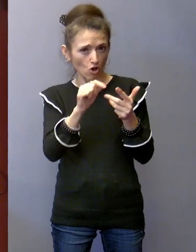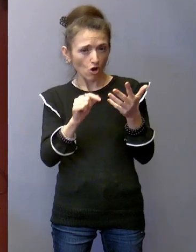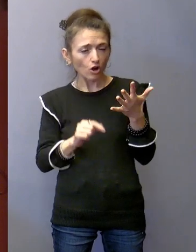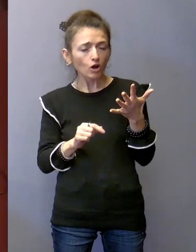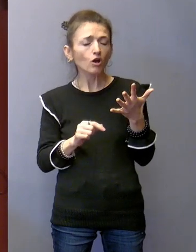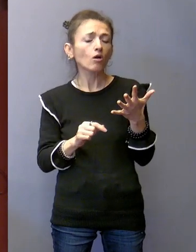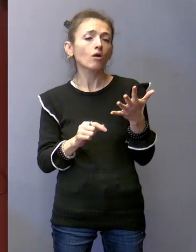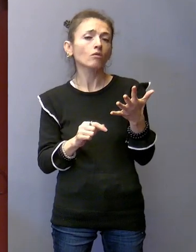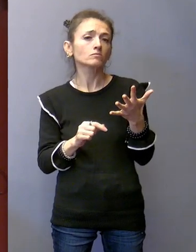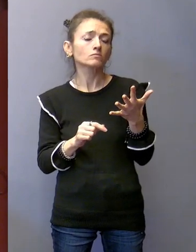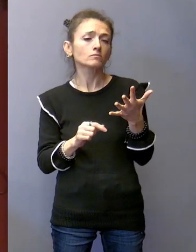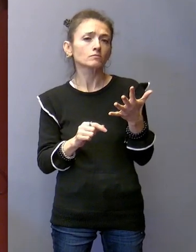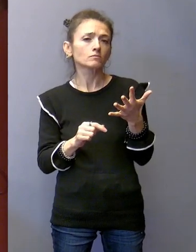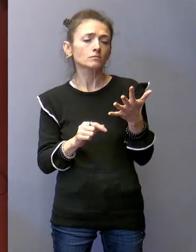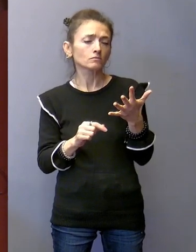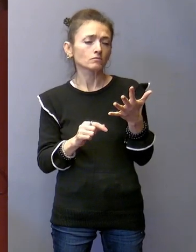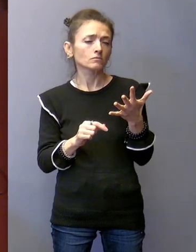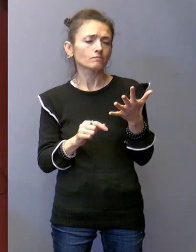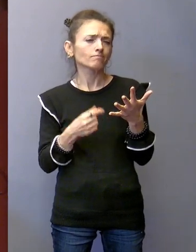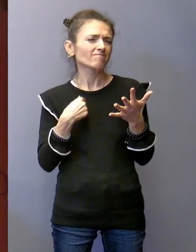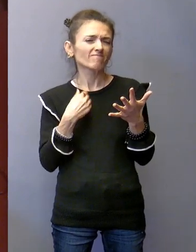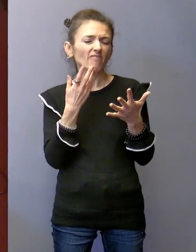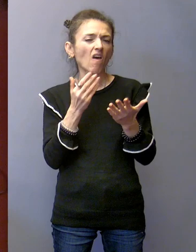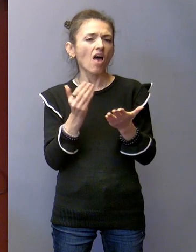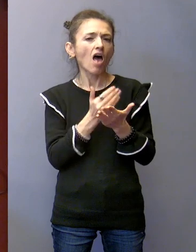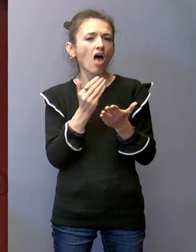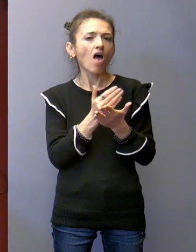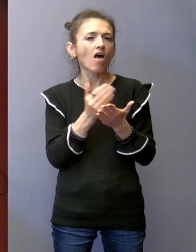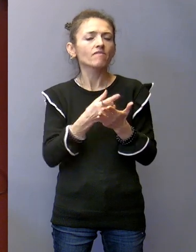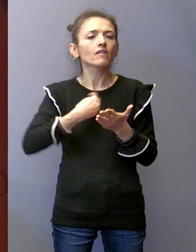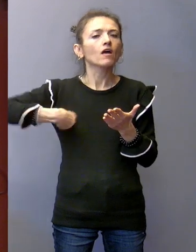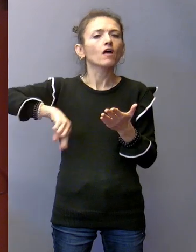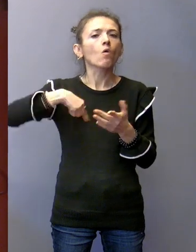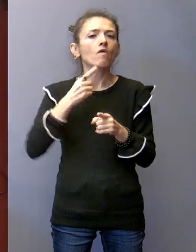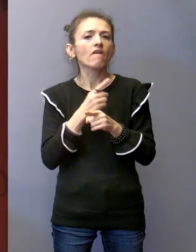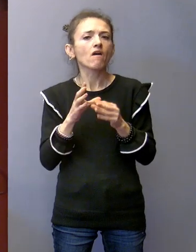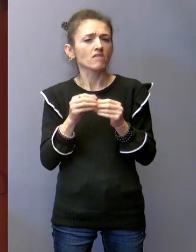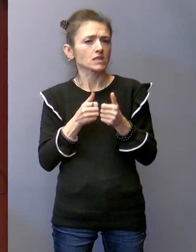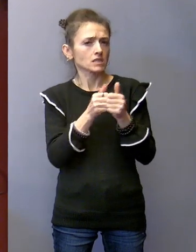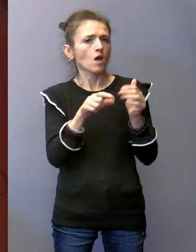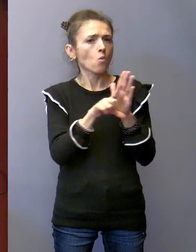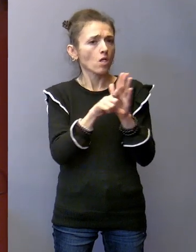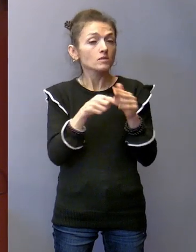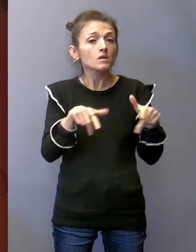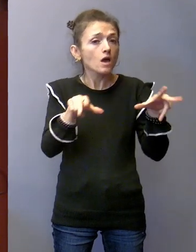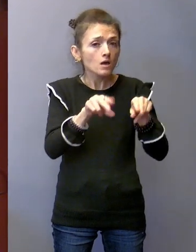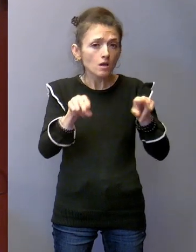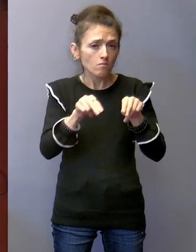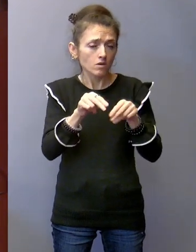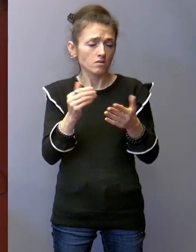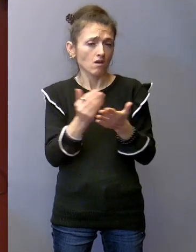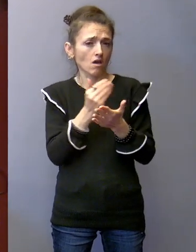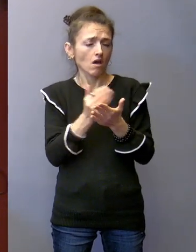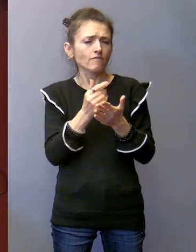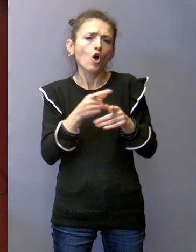vedrete a evitare di ripetere quello che dobbiamo fare già per legge Quindi lo sottolinerò poi